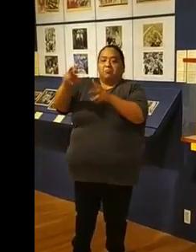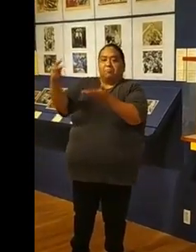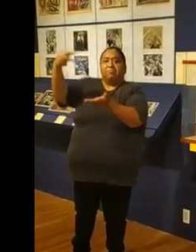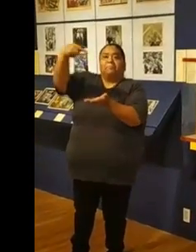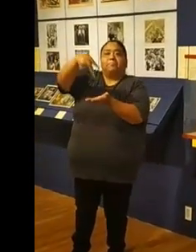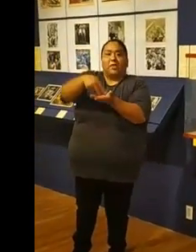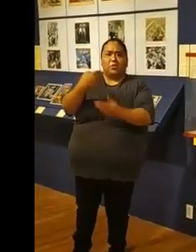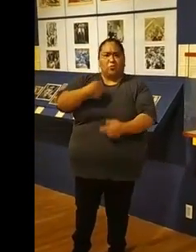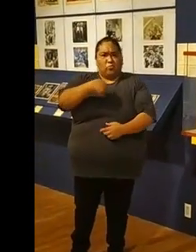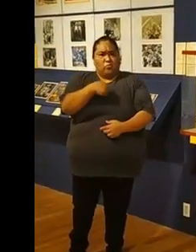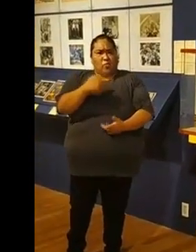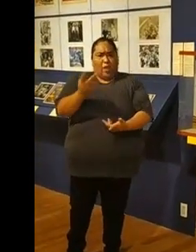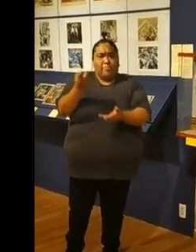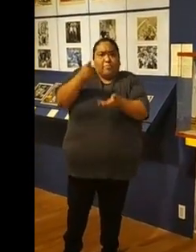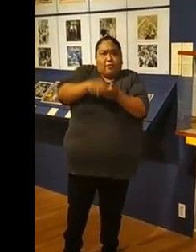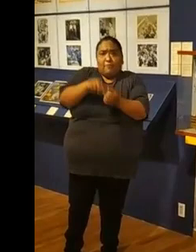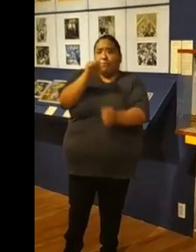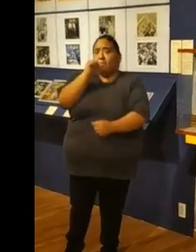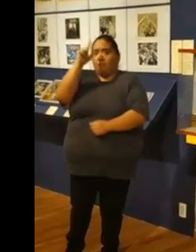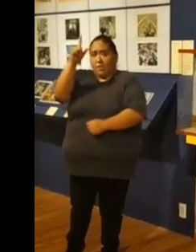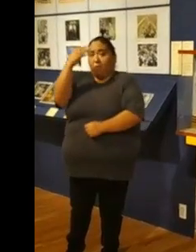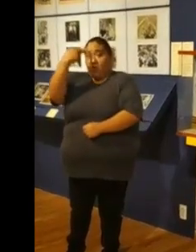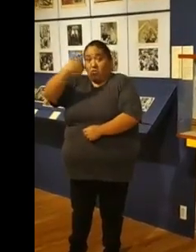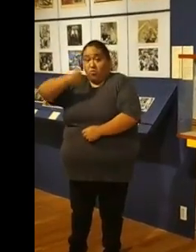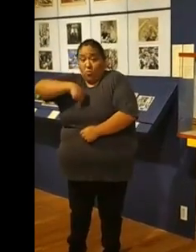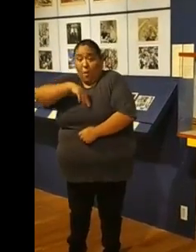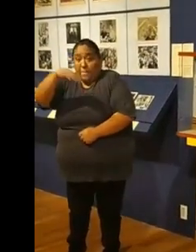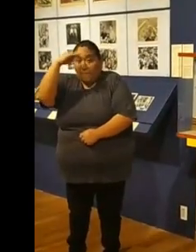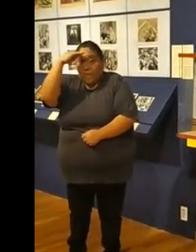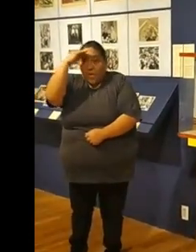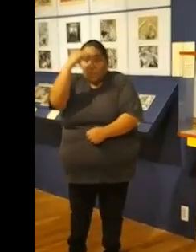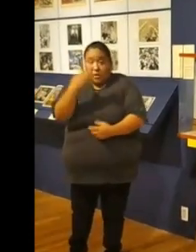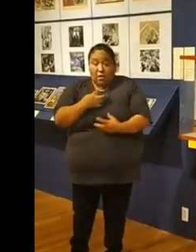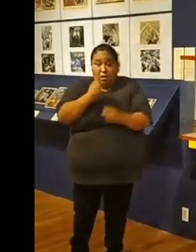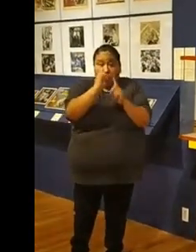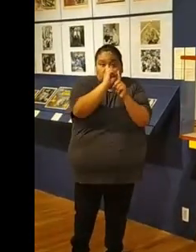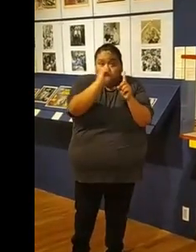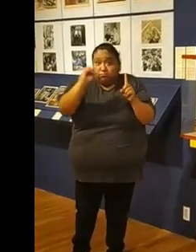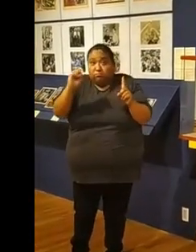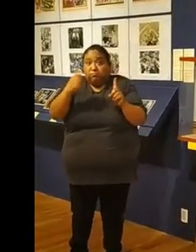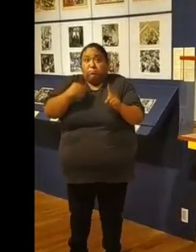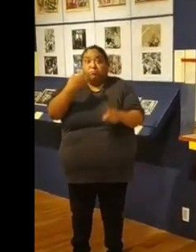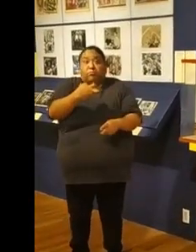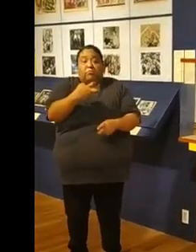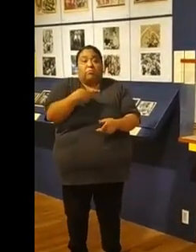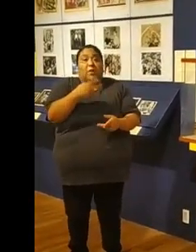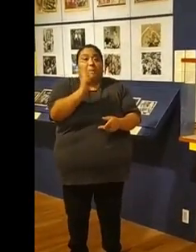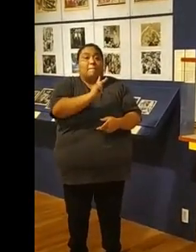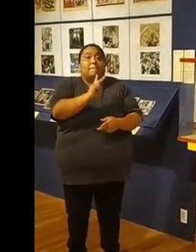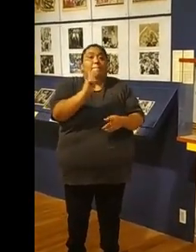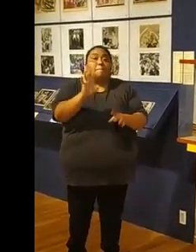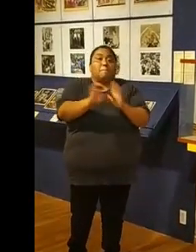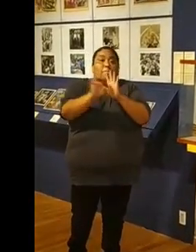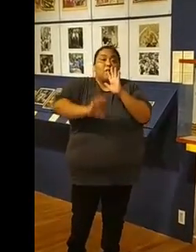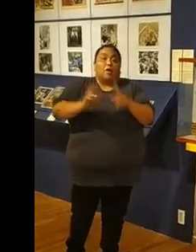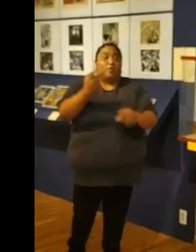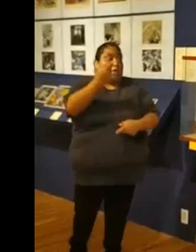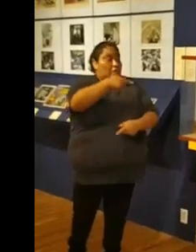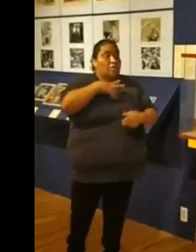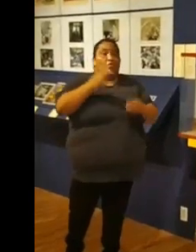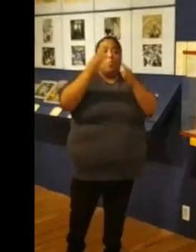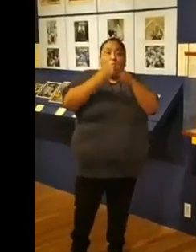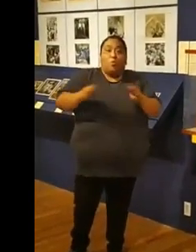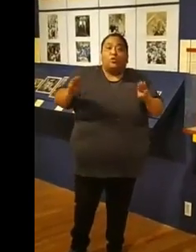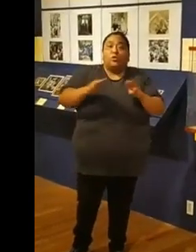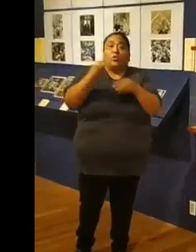esta frase, pues es verdad, ¿no? Por ejemplo, pasaba que había un musical en el cual se estaba bailando